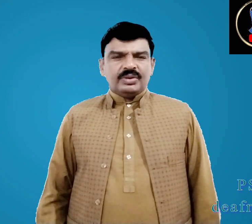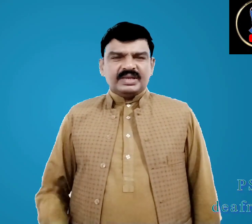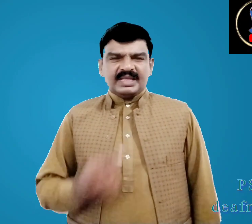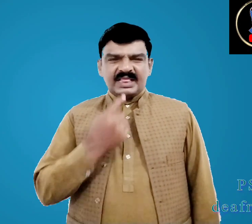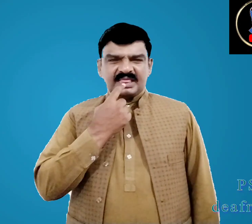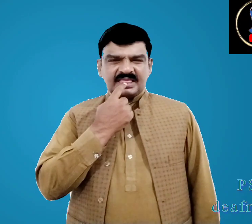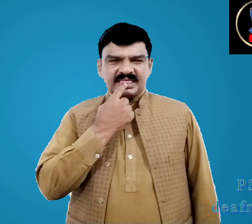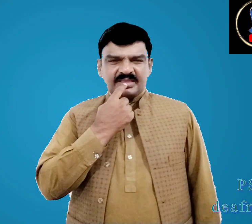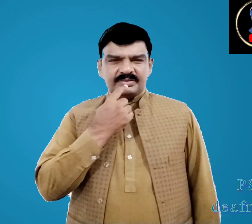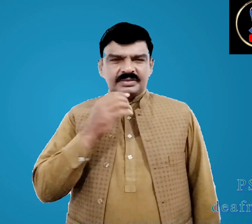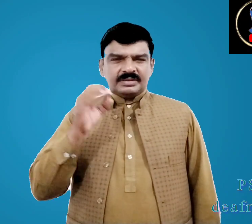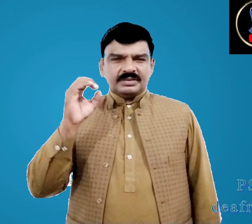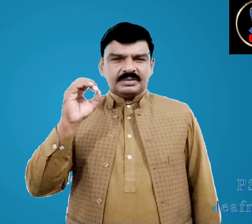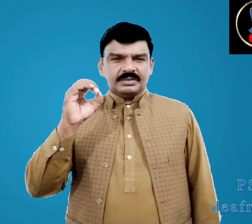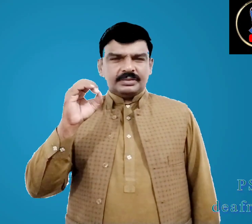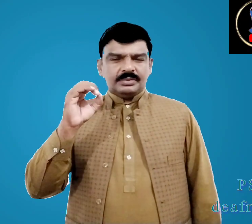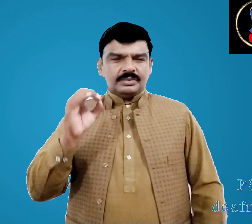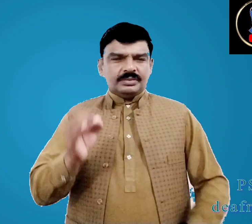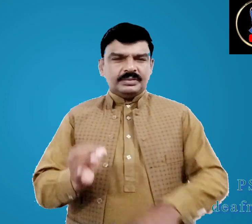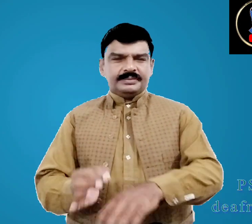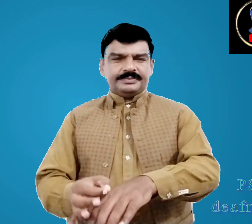mold, सुर्ख गोल,